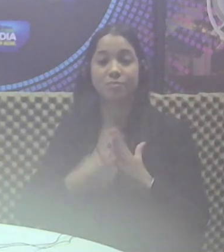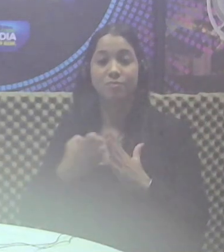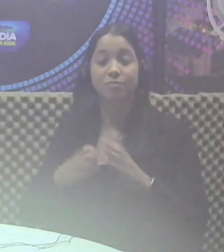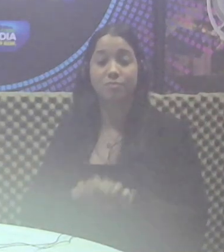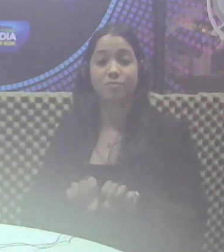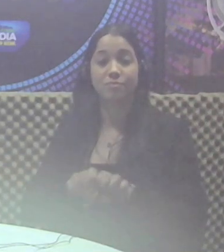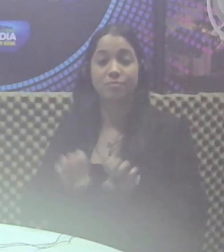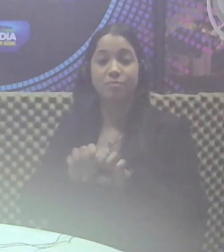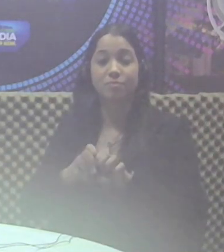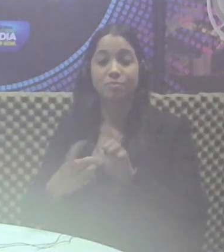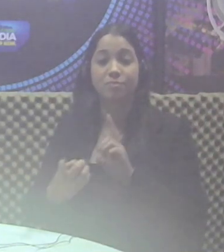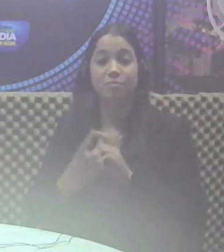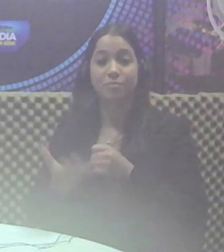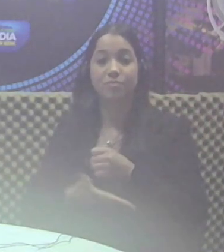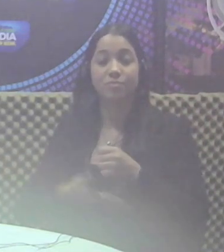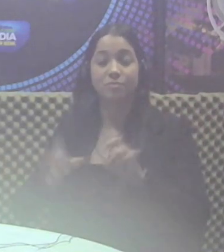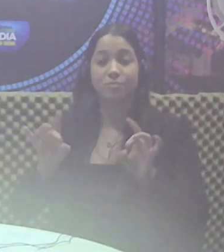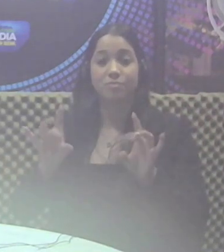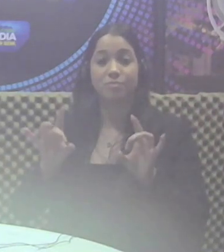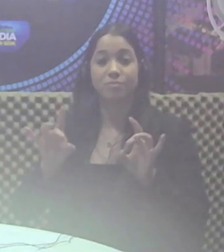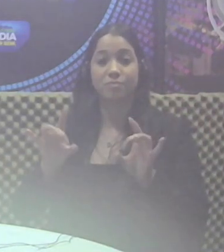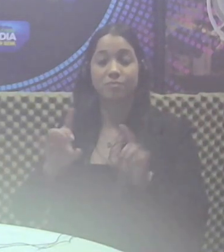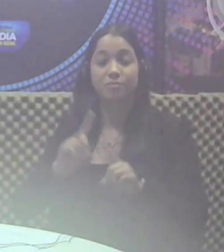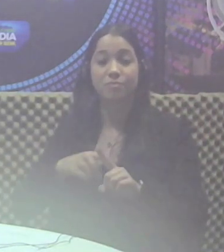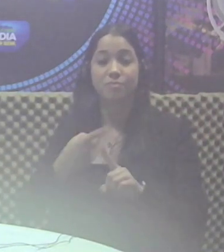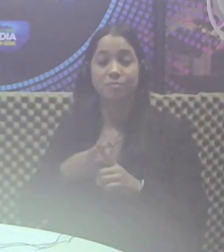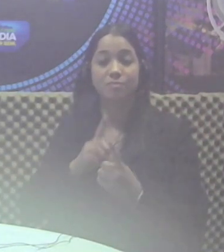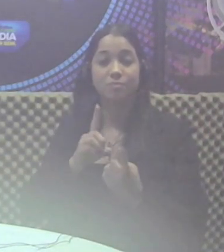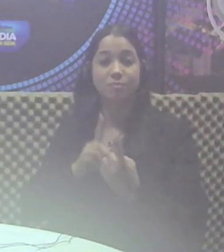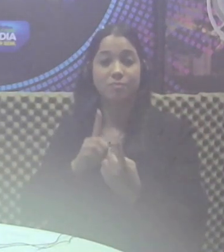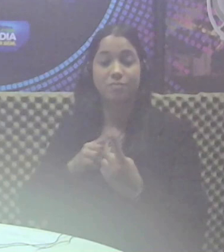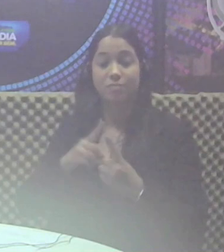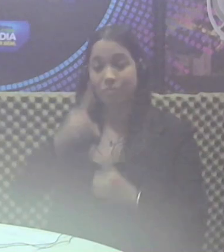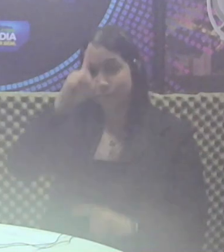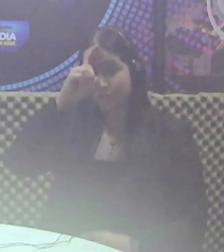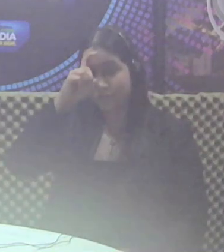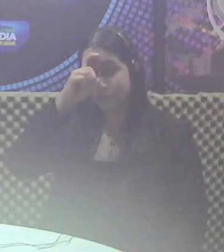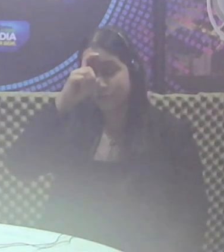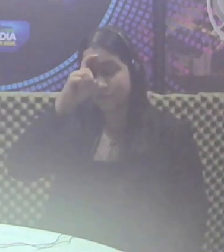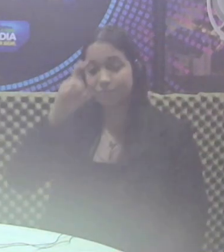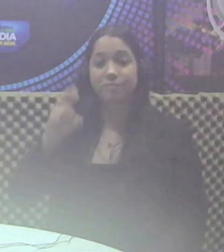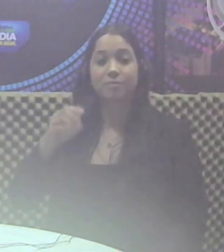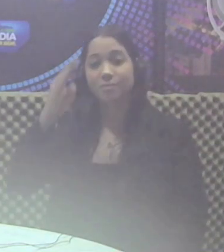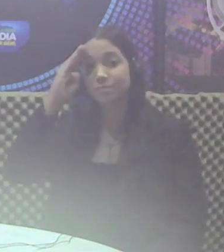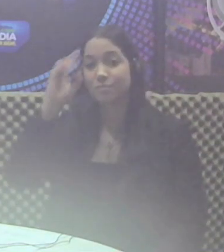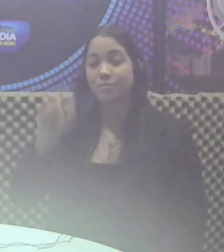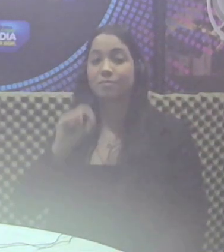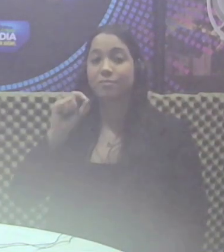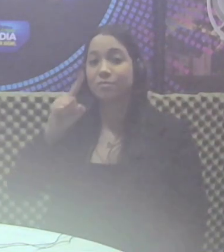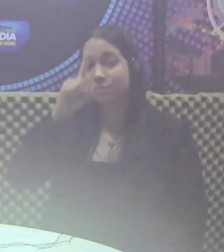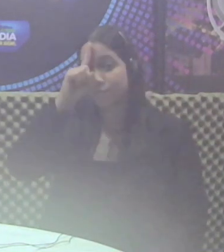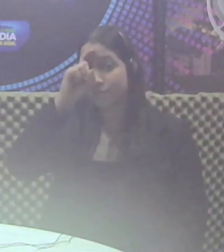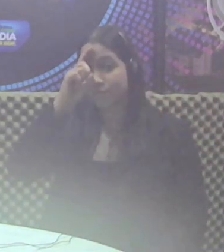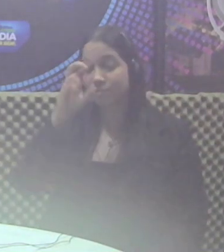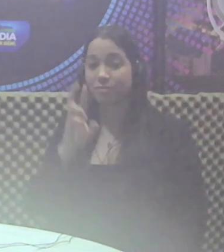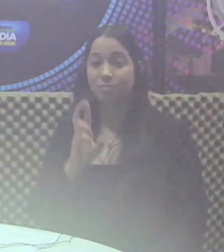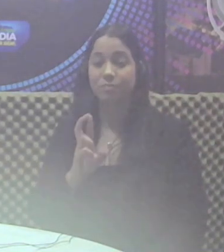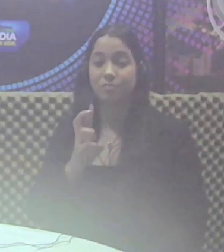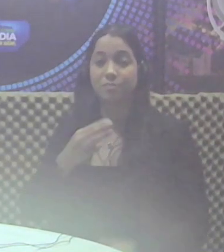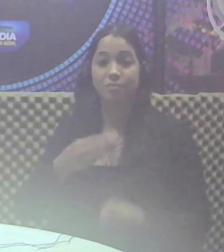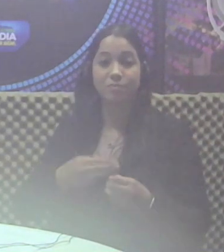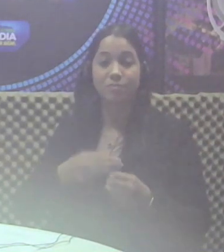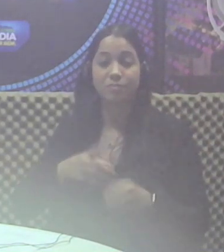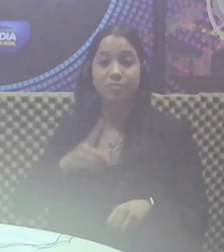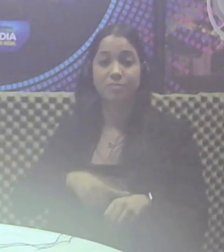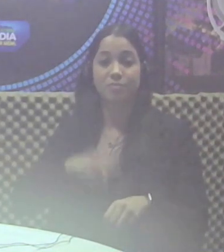atenção primária e especializados, além de atendimento hospitalar. Um dos destaques é o Hospital e Maternidade Municipal